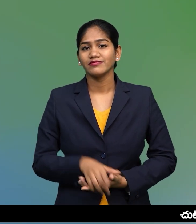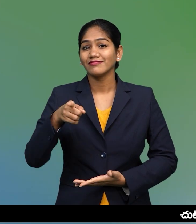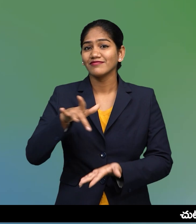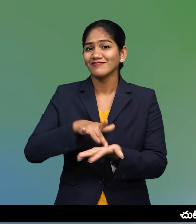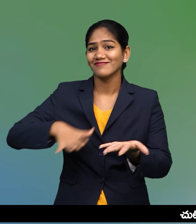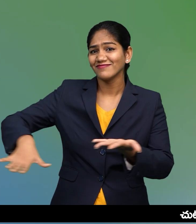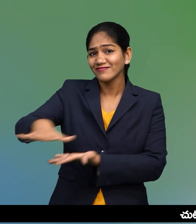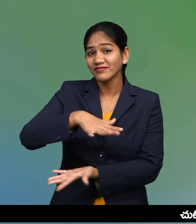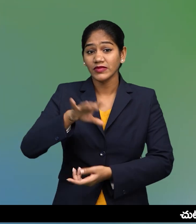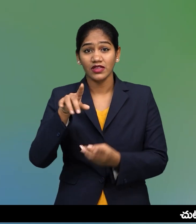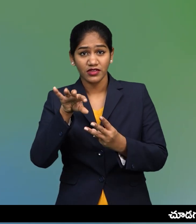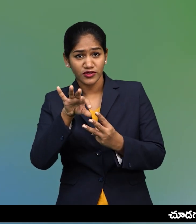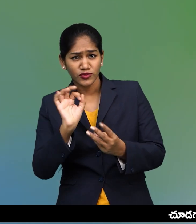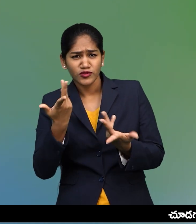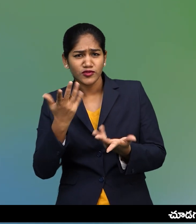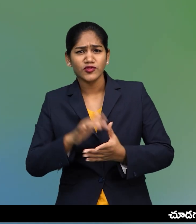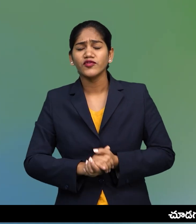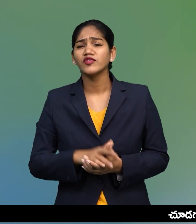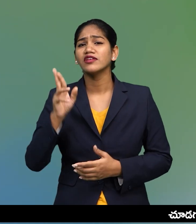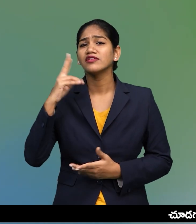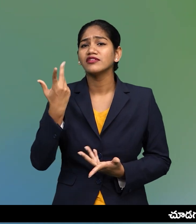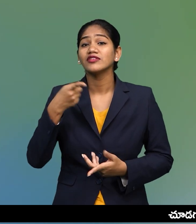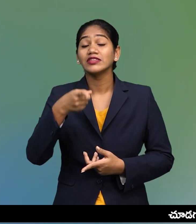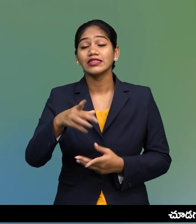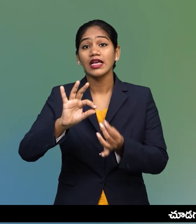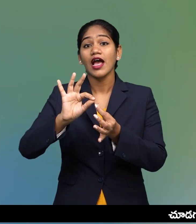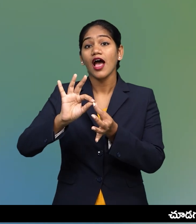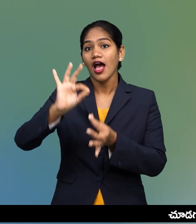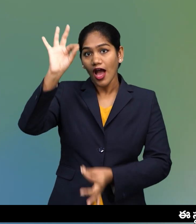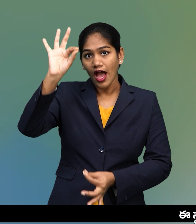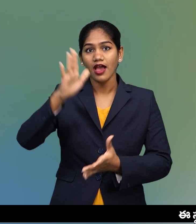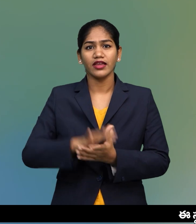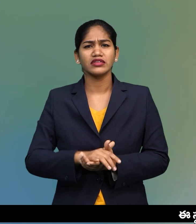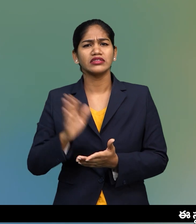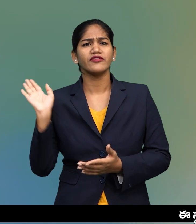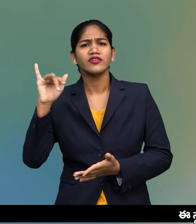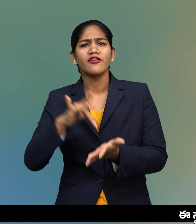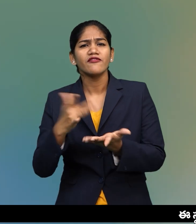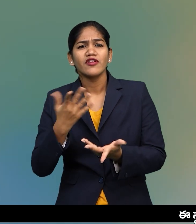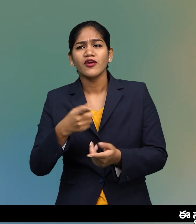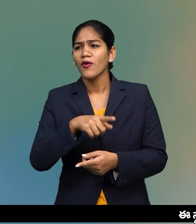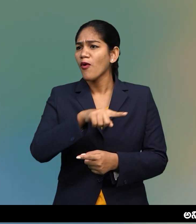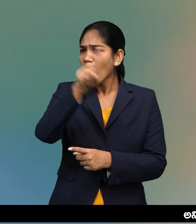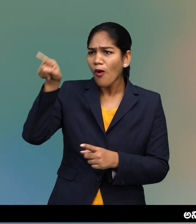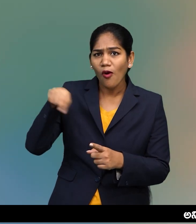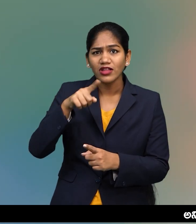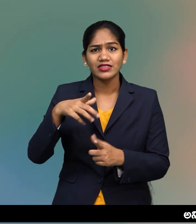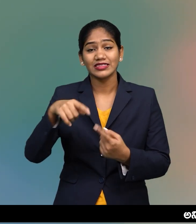చుట్టుపక్కల ప్రాంతాలన్నీ చూడగలిగే ఎత్తులో ఉన్నందున ఈ స్థలం ఎంచుకోబడింది. అన్ని పరిసర